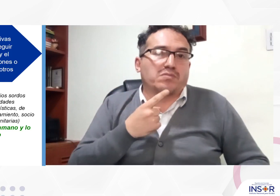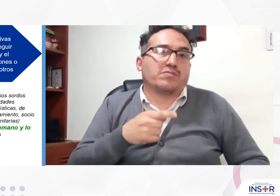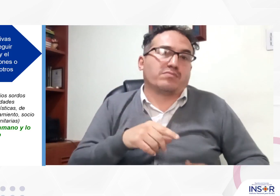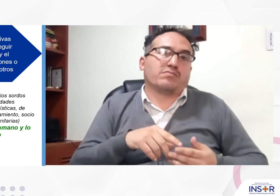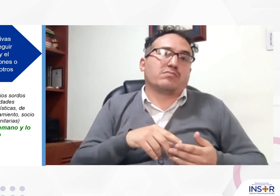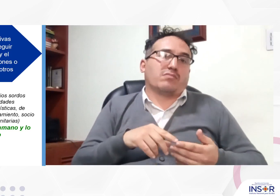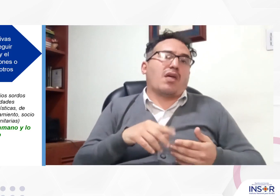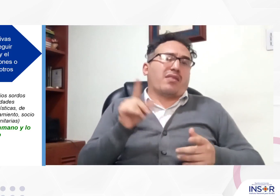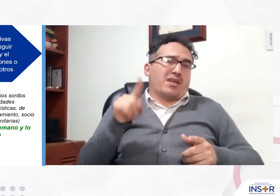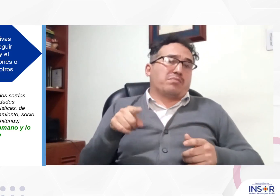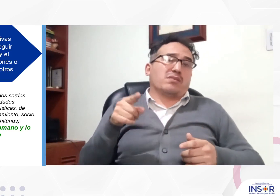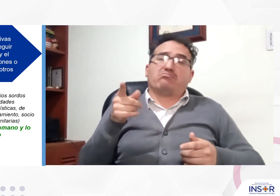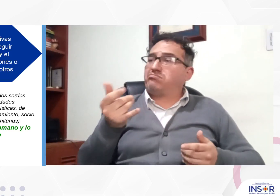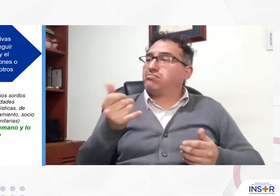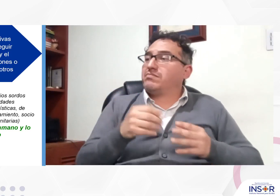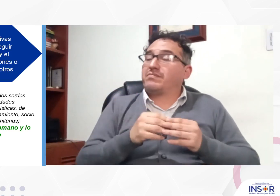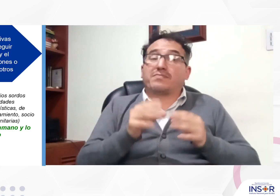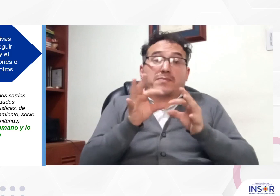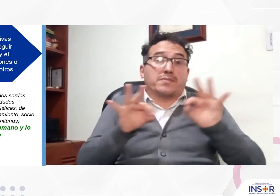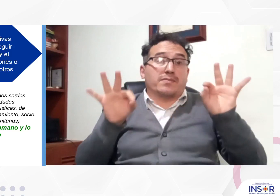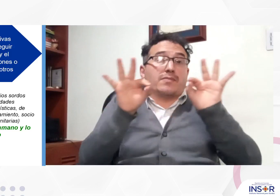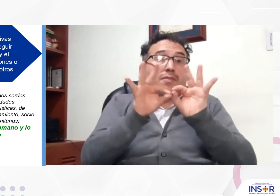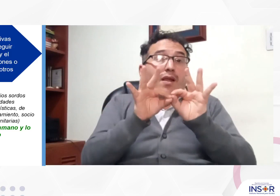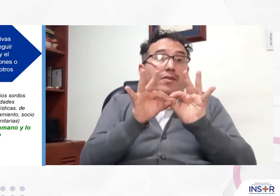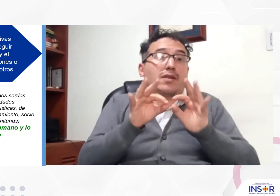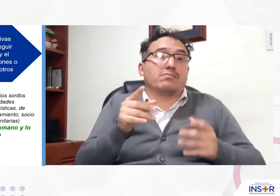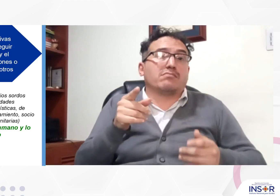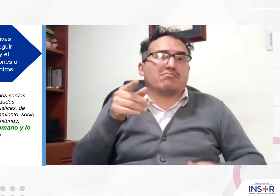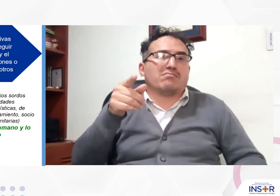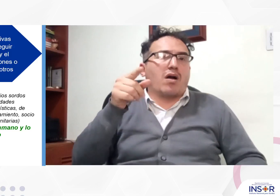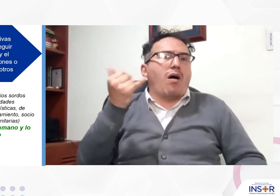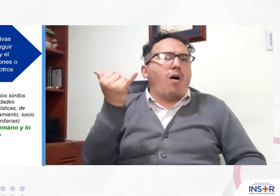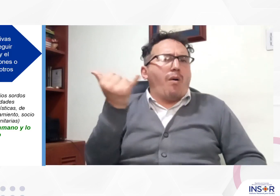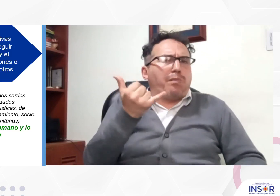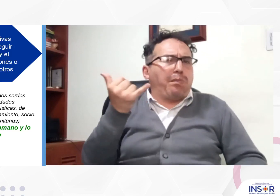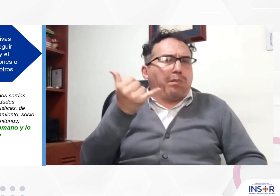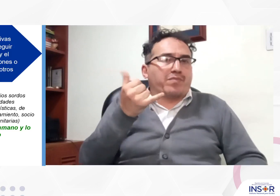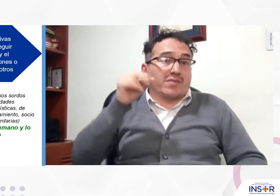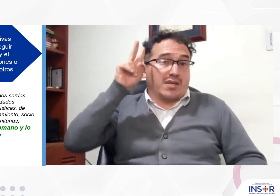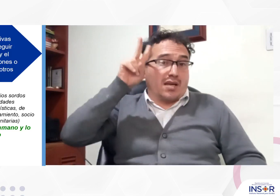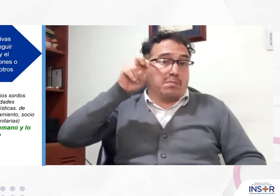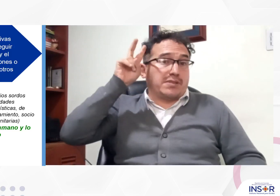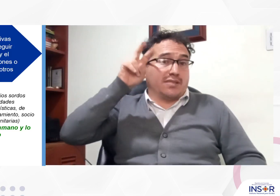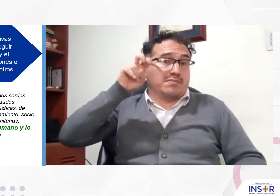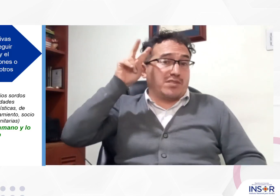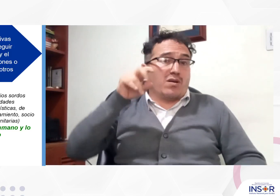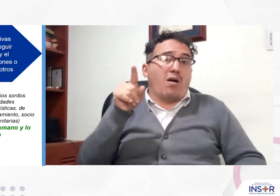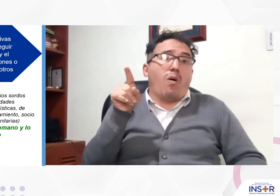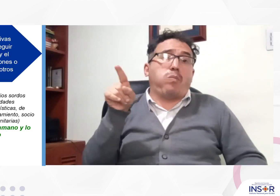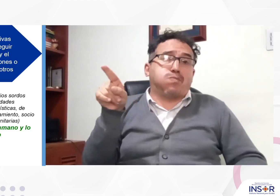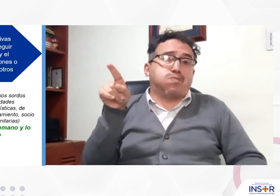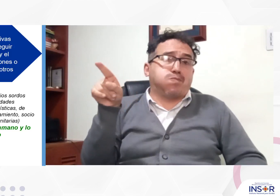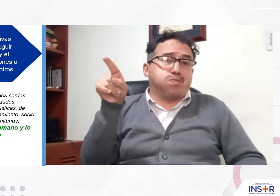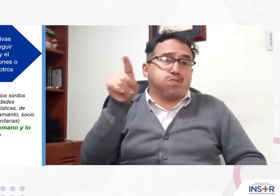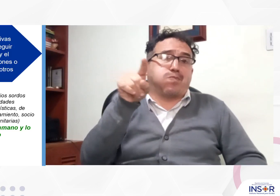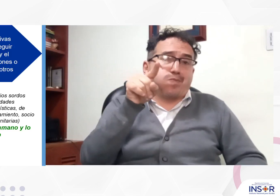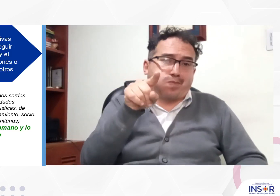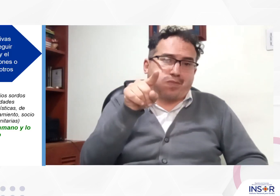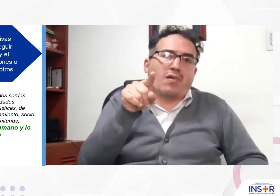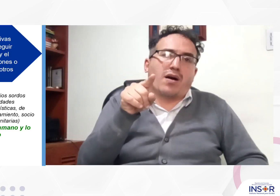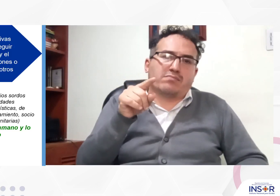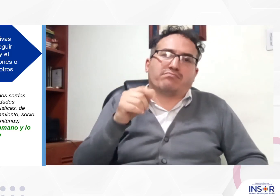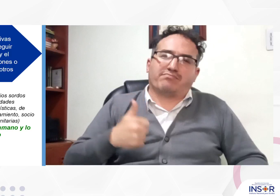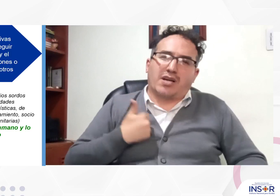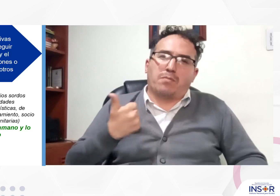aportan a las personas sordas. Esto pues es algo consecuente con lo cual uno tendría que tener en cuenta. Lo otro son